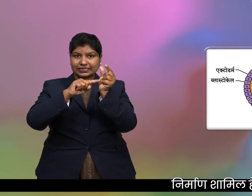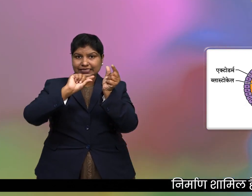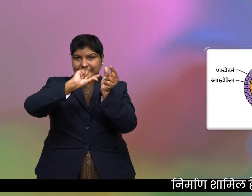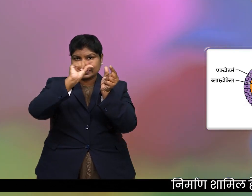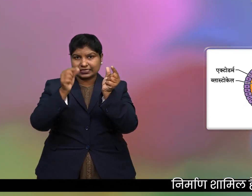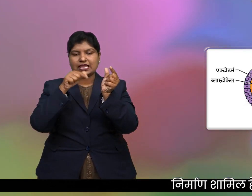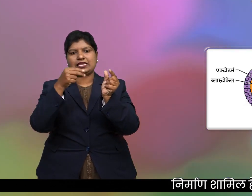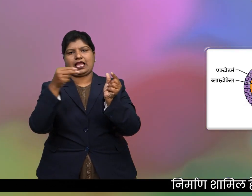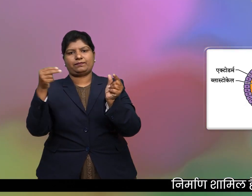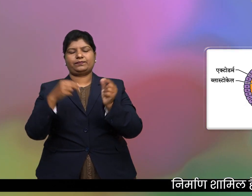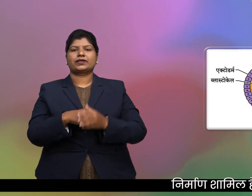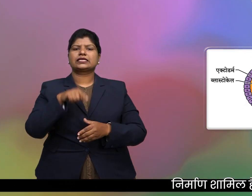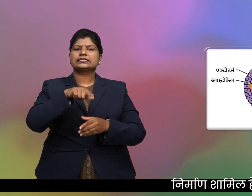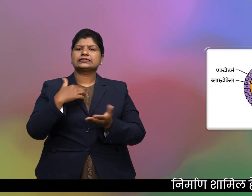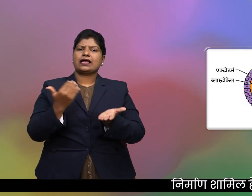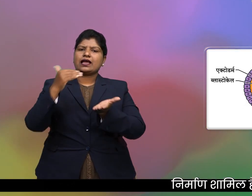निर्माण शामिल है।